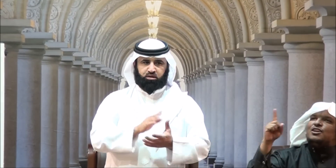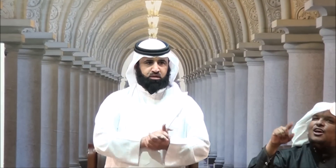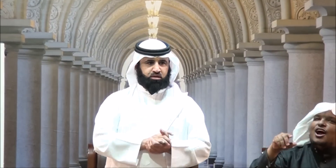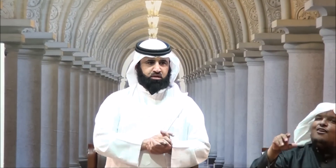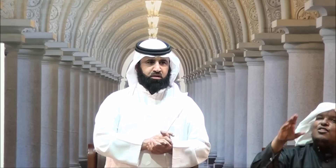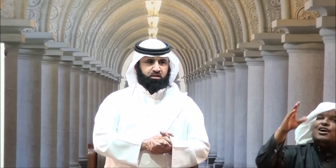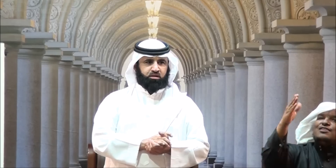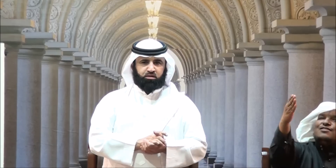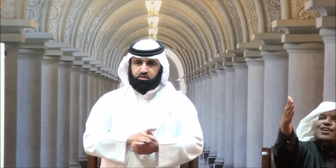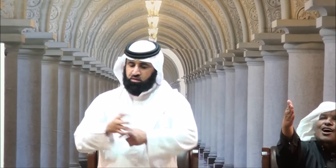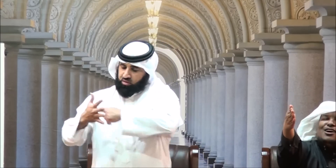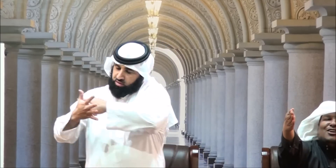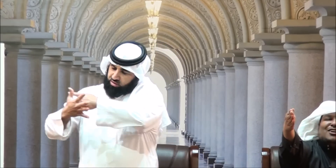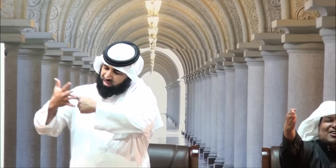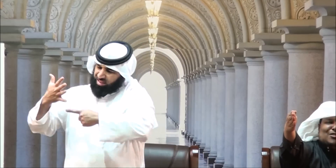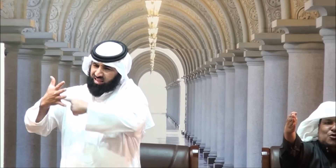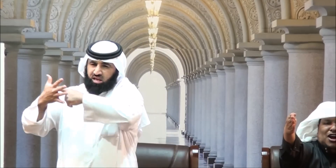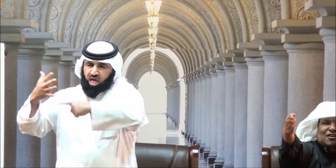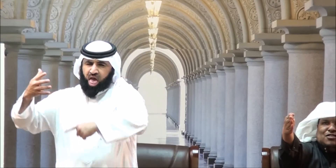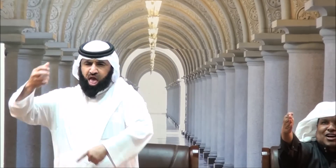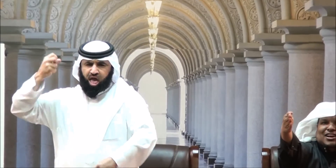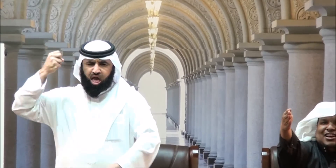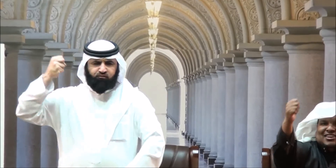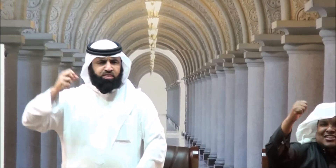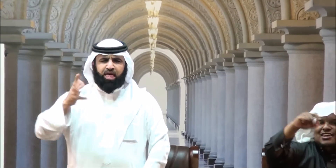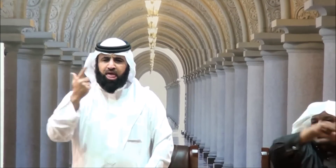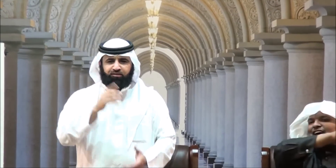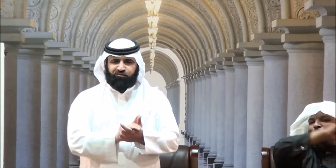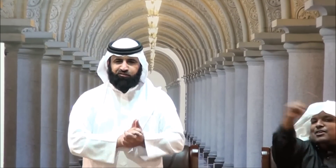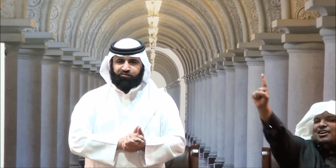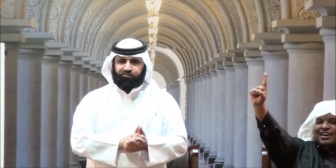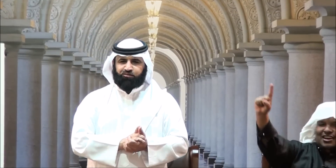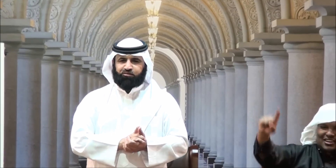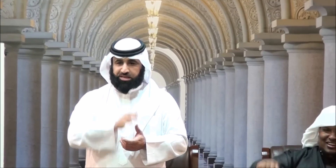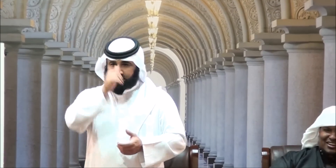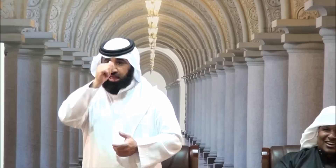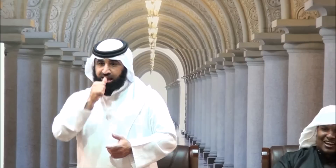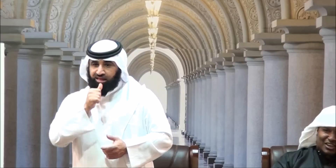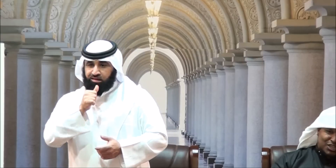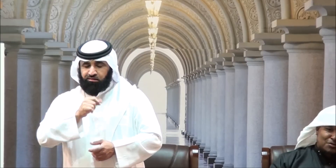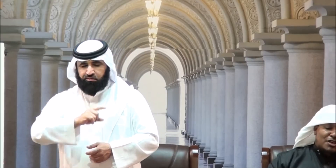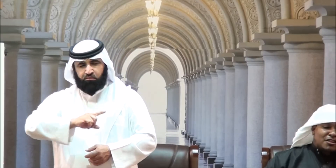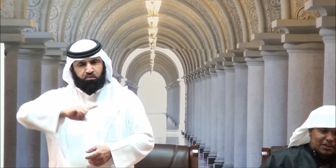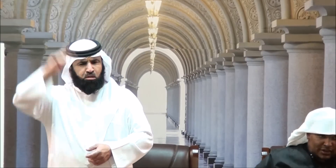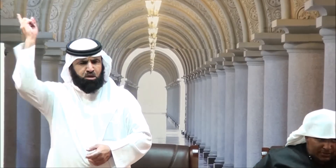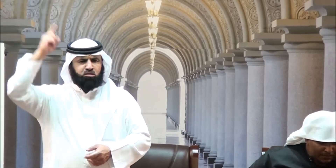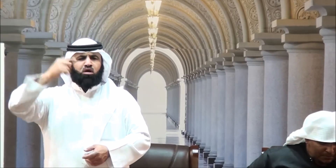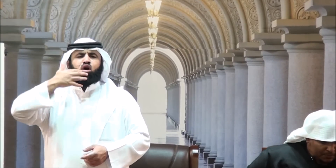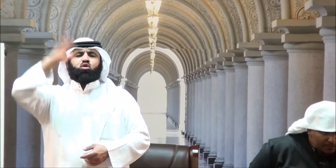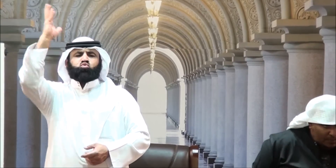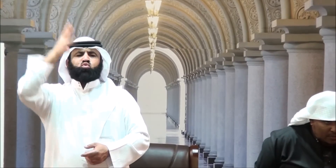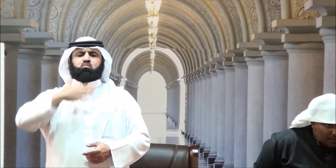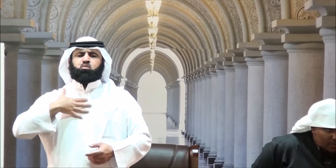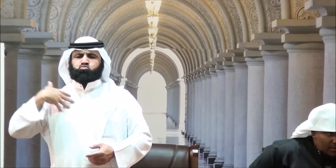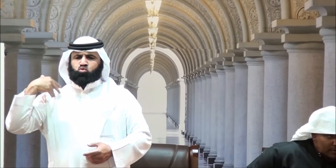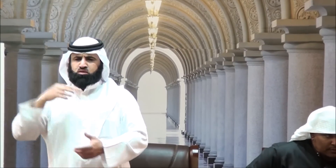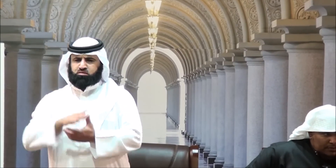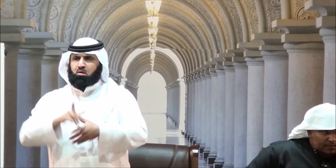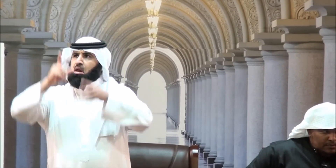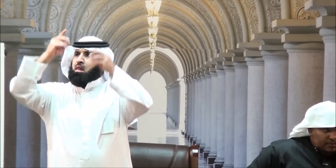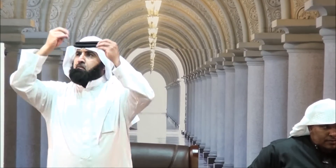كيف اللي يحافظ على الصلاة محافظ عليها أبدا لا يشقى بإذن الله.